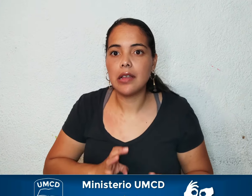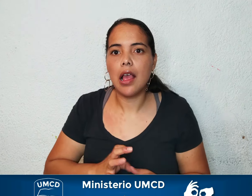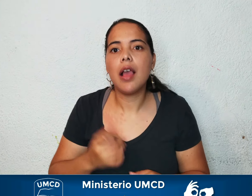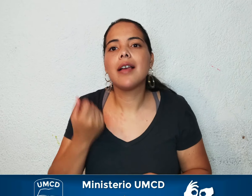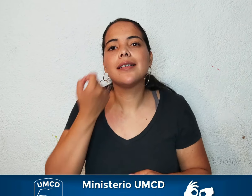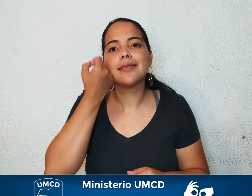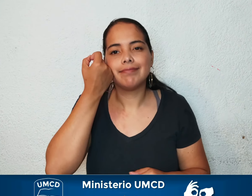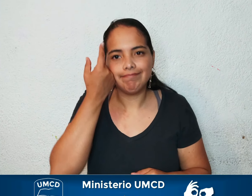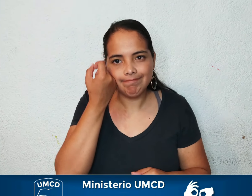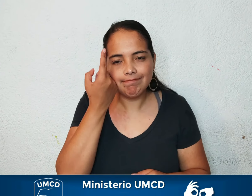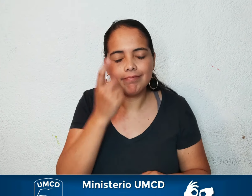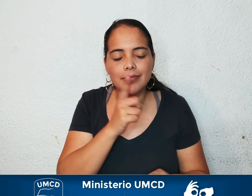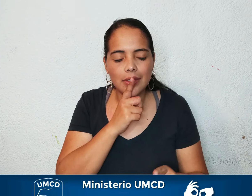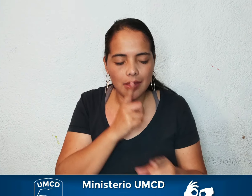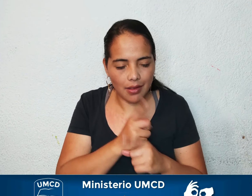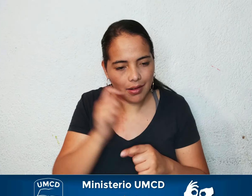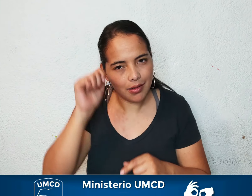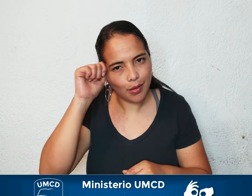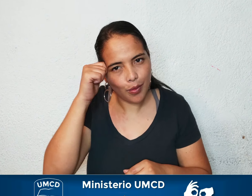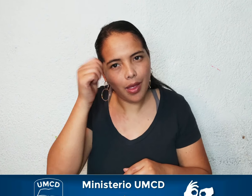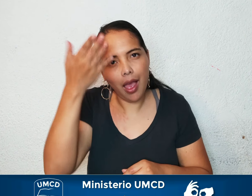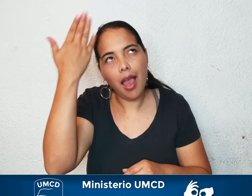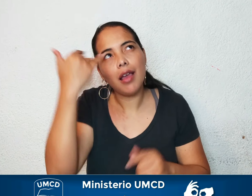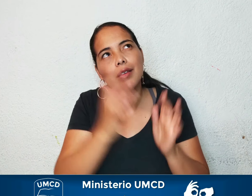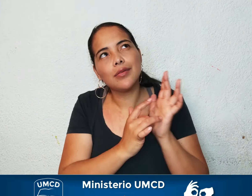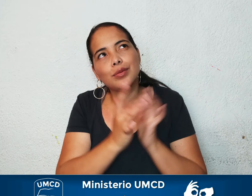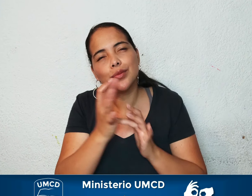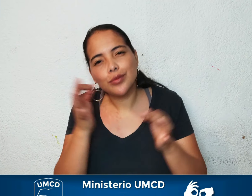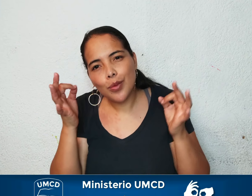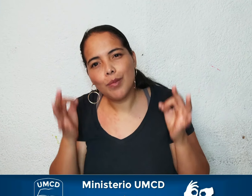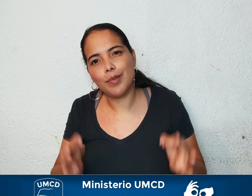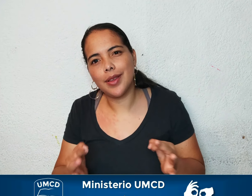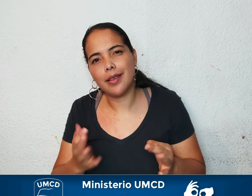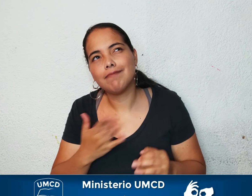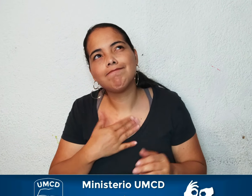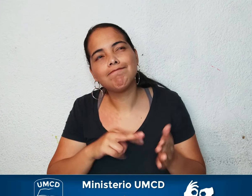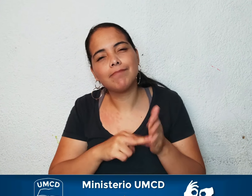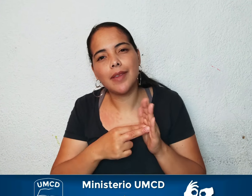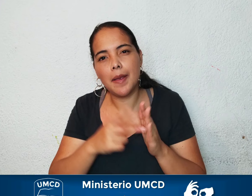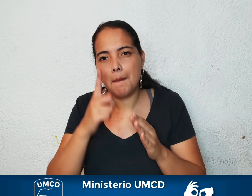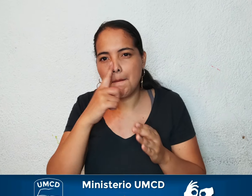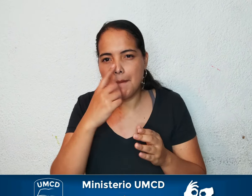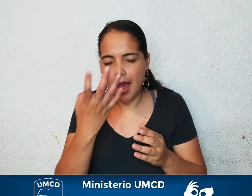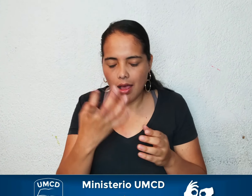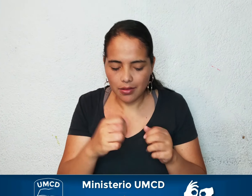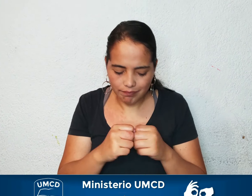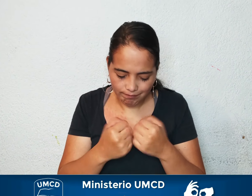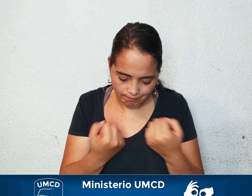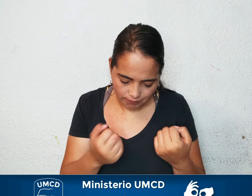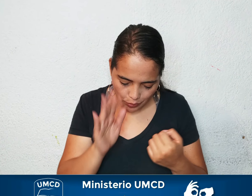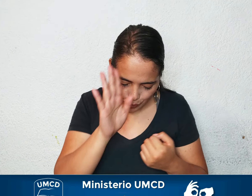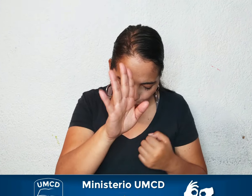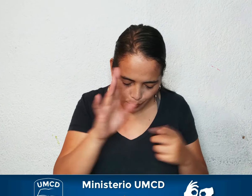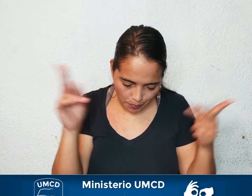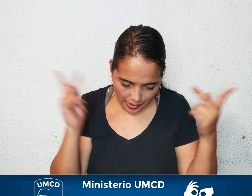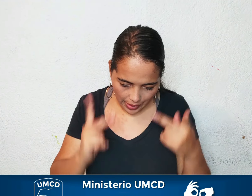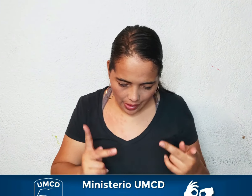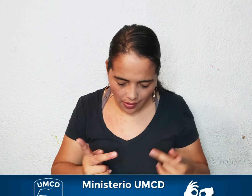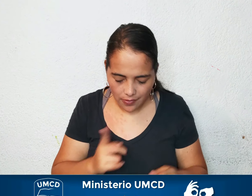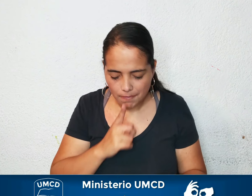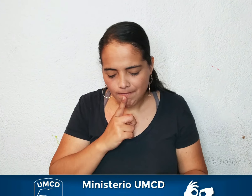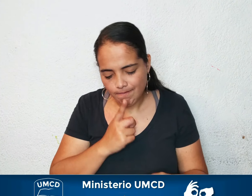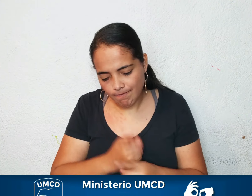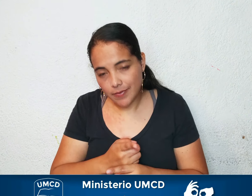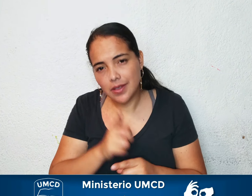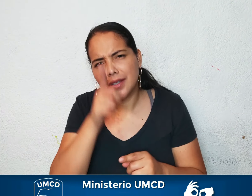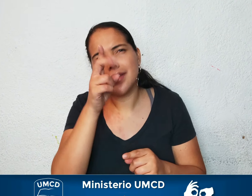creyentes, tenemos que mirar hacia esta figura. El pan representaba el cuerpo sin pecado del Señor,